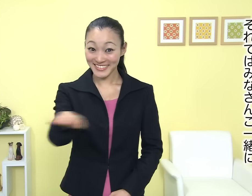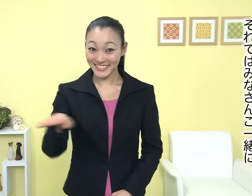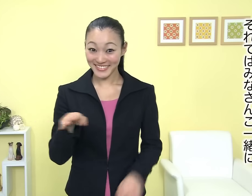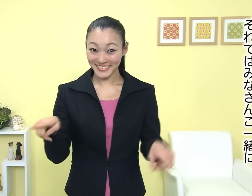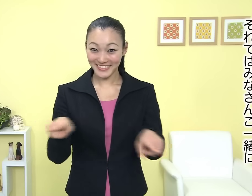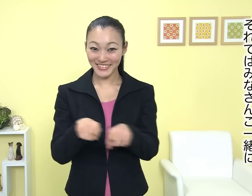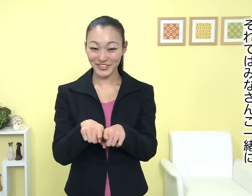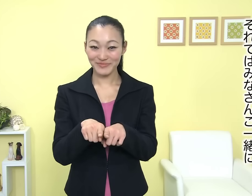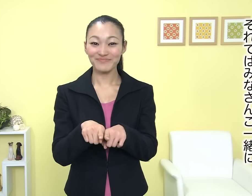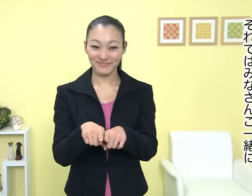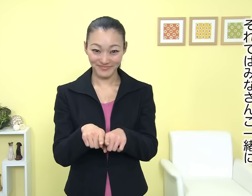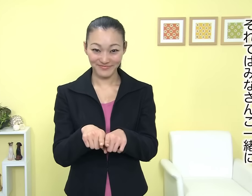それでは皆さんご一緒に、